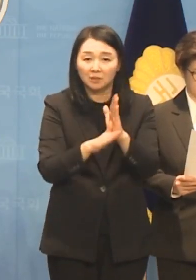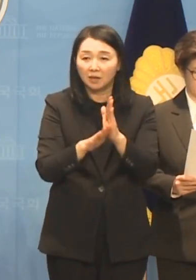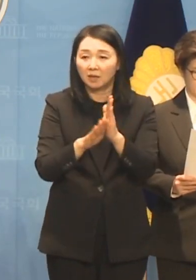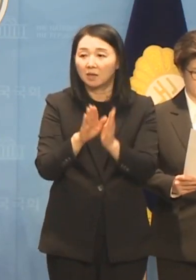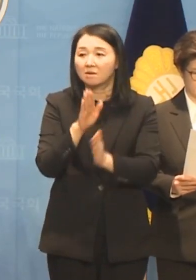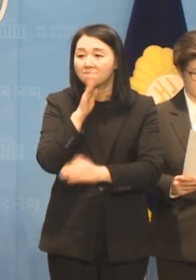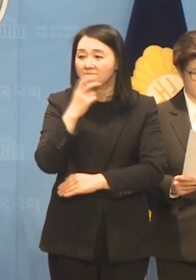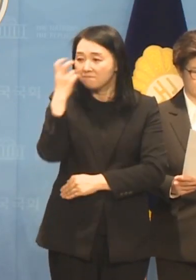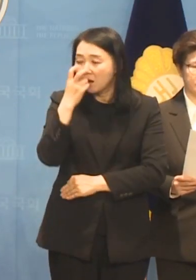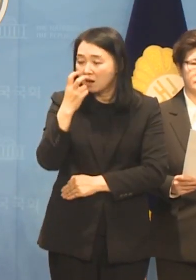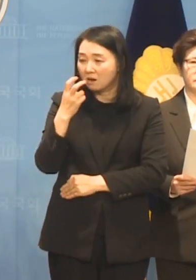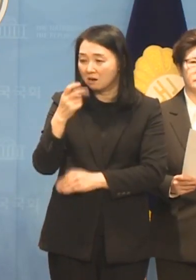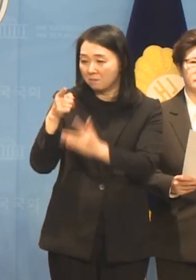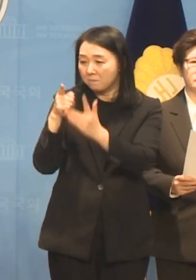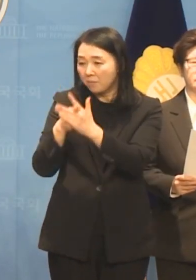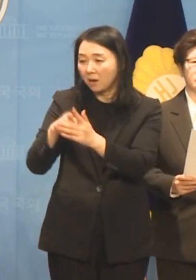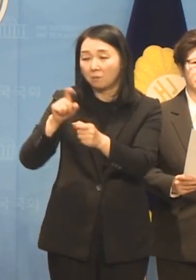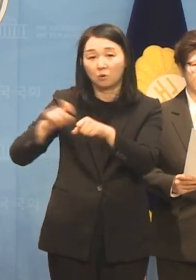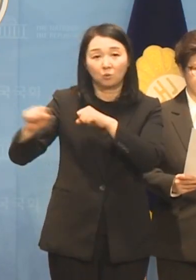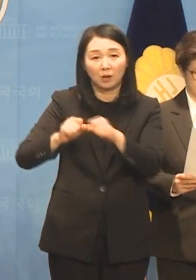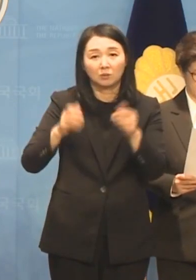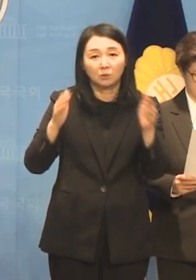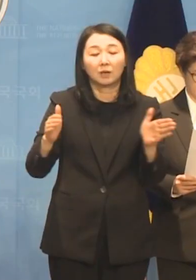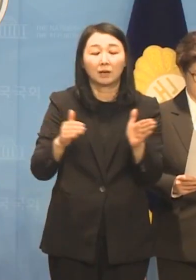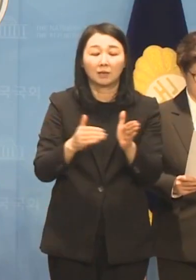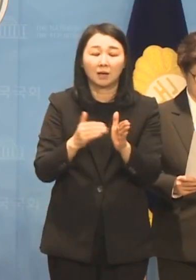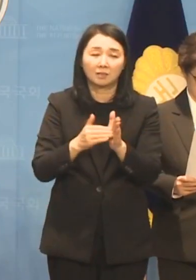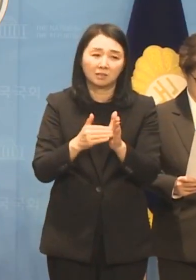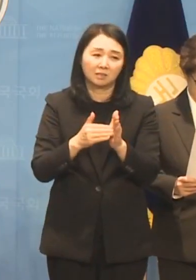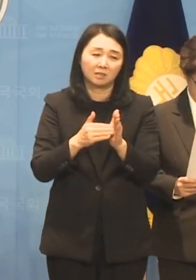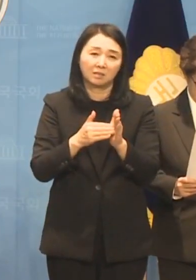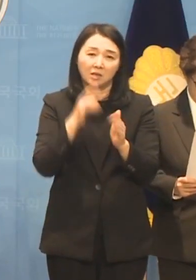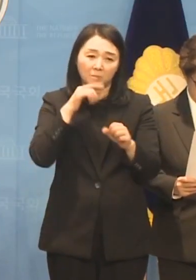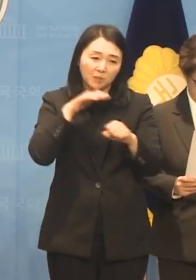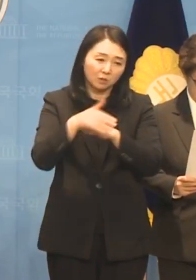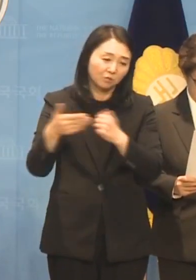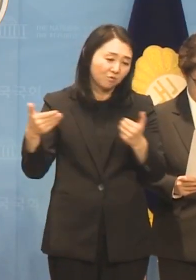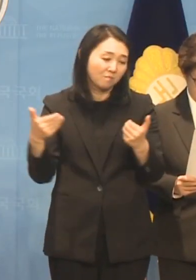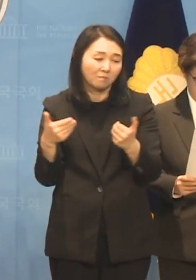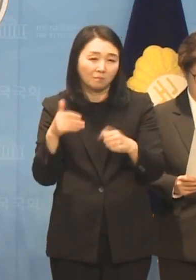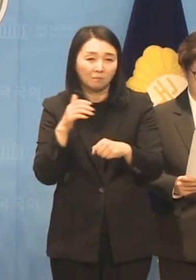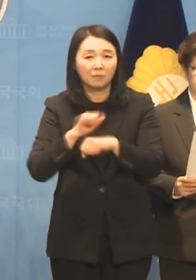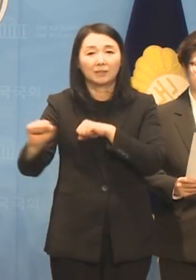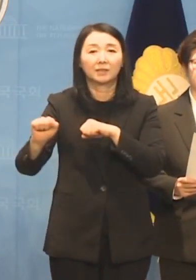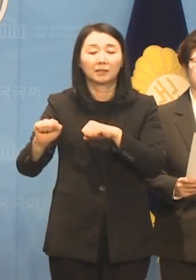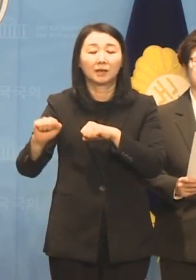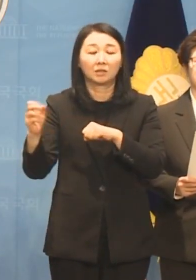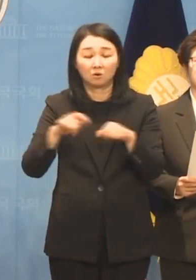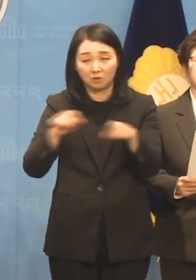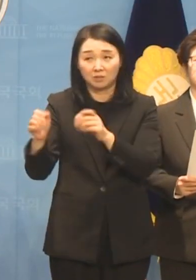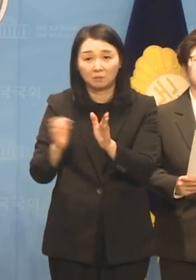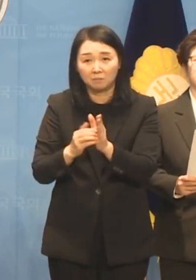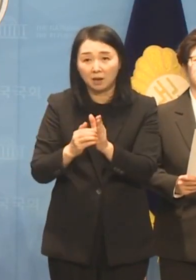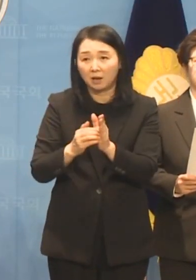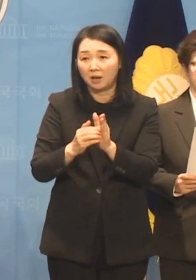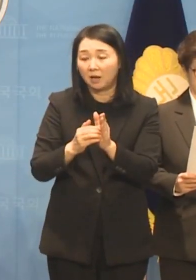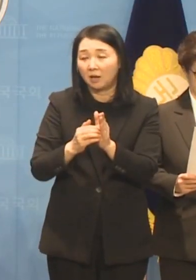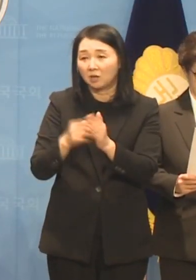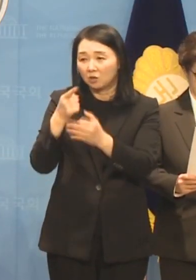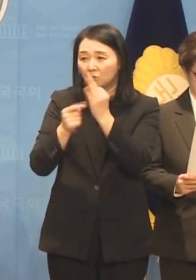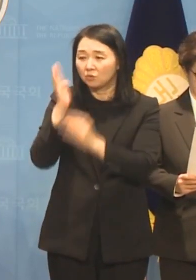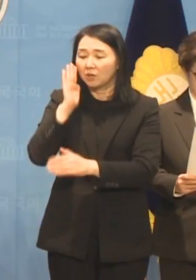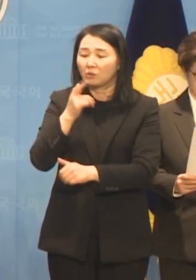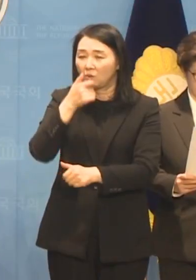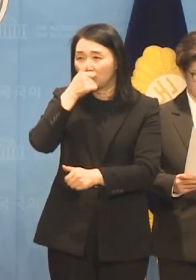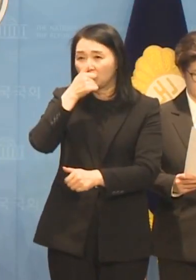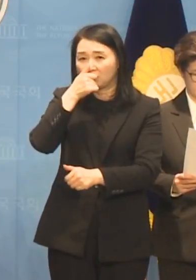핑계로 활동 기간까지 반민주적 폭거로 연장했지만 증인을 모욕하고